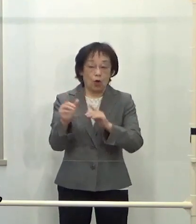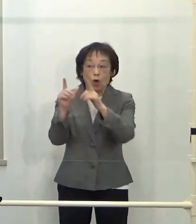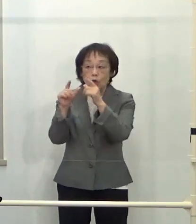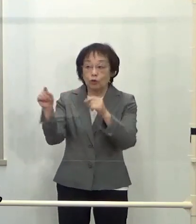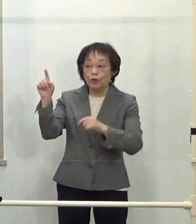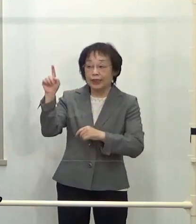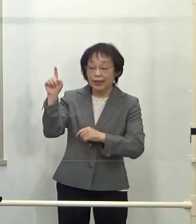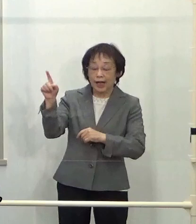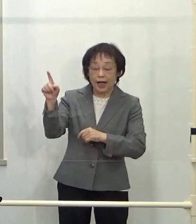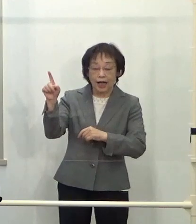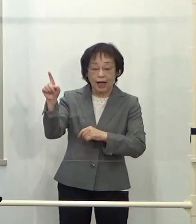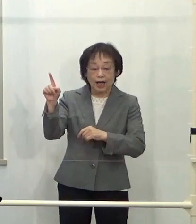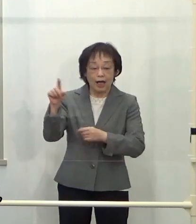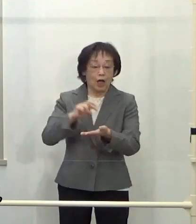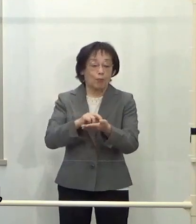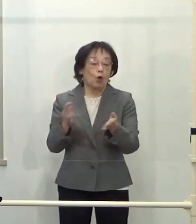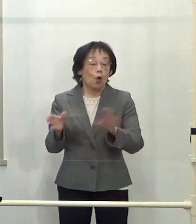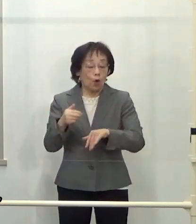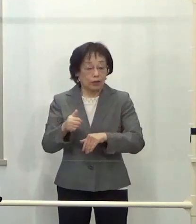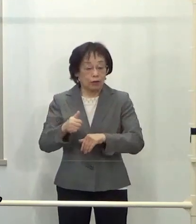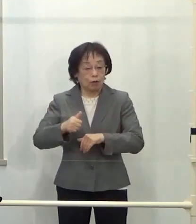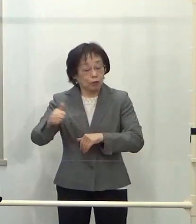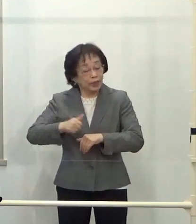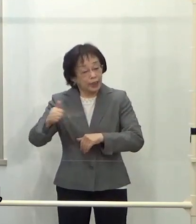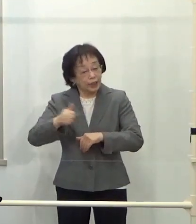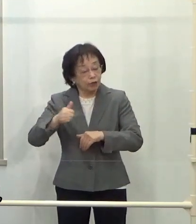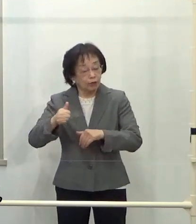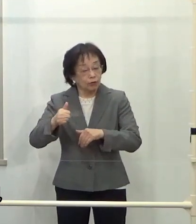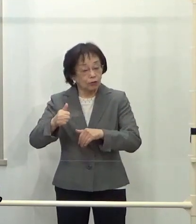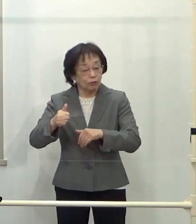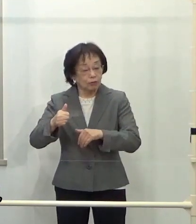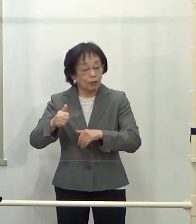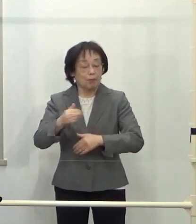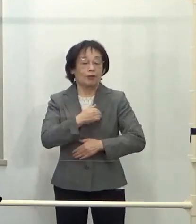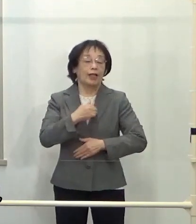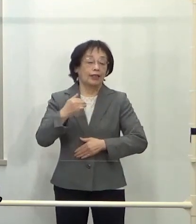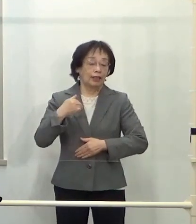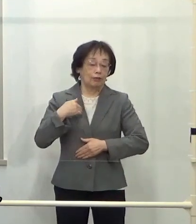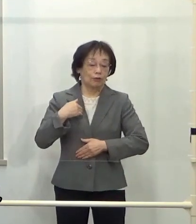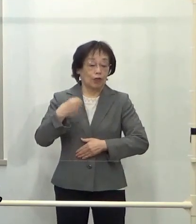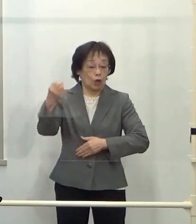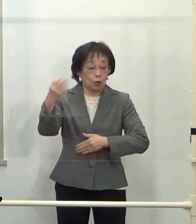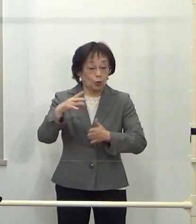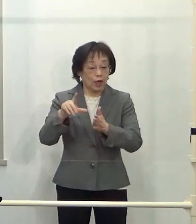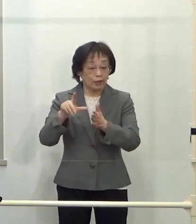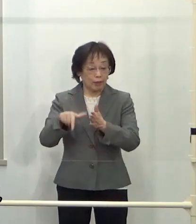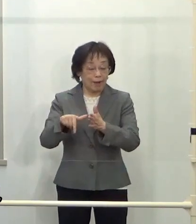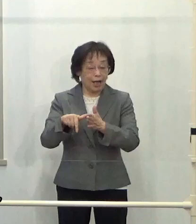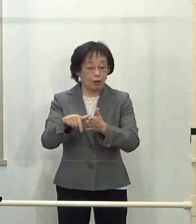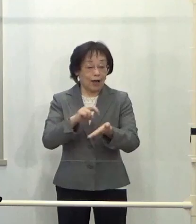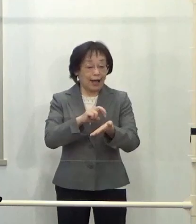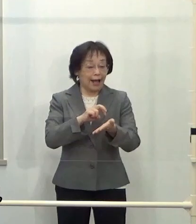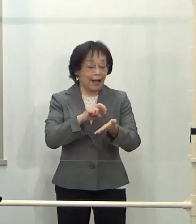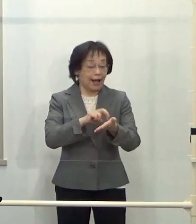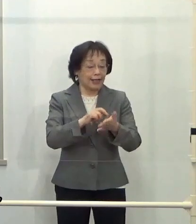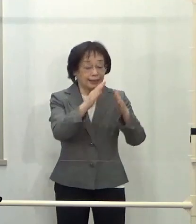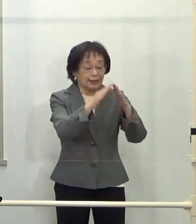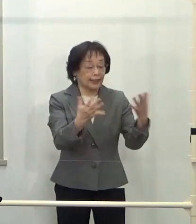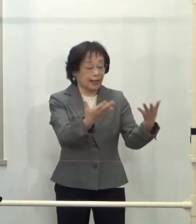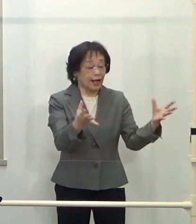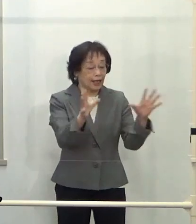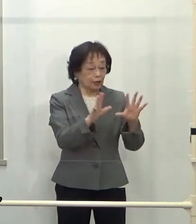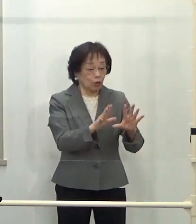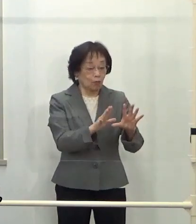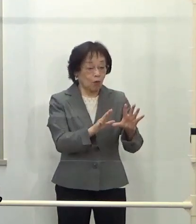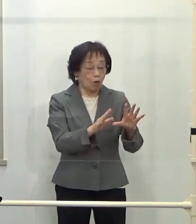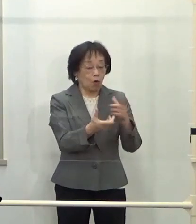してクリニックでもできるという選択肢を示した場合にはですね、医師会と協議をして対応いたしますが、